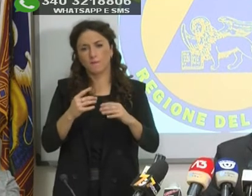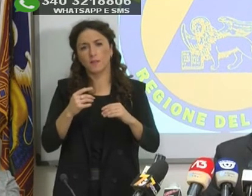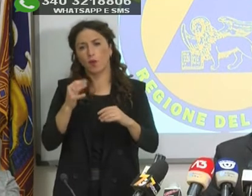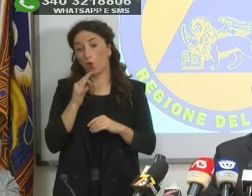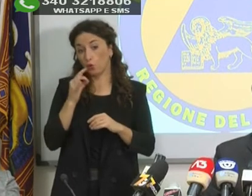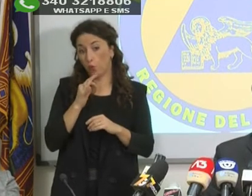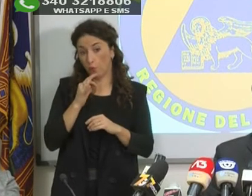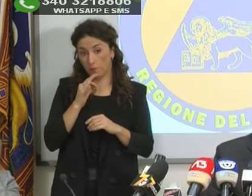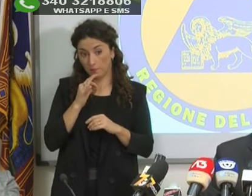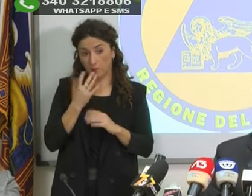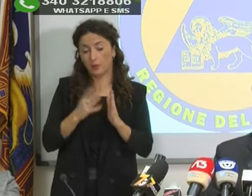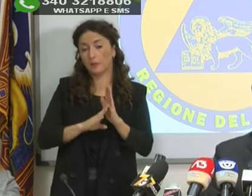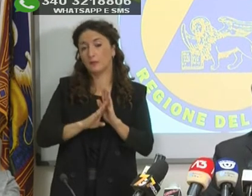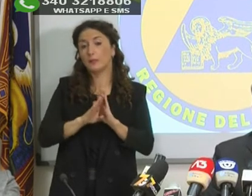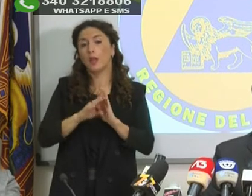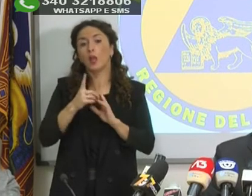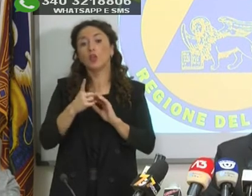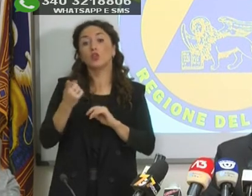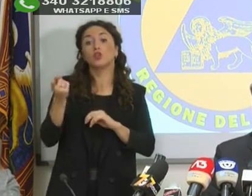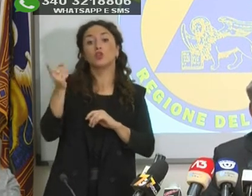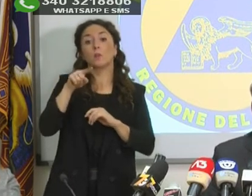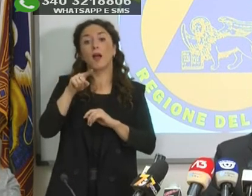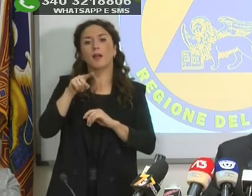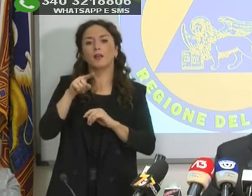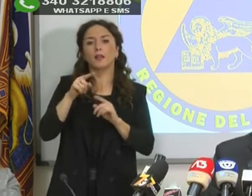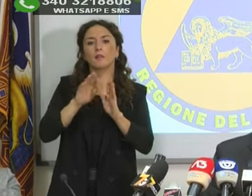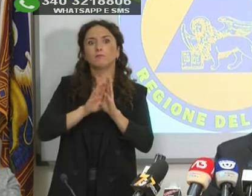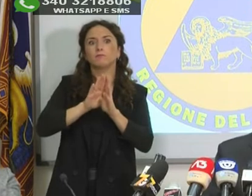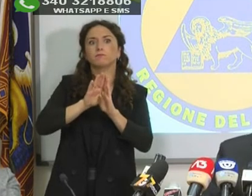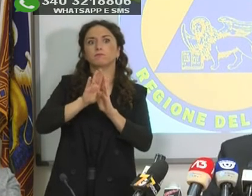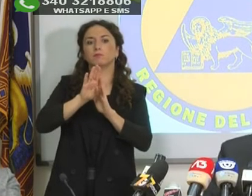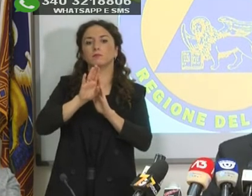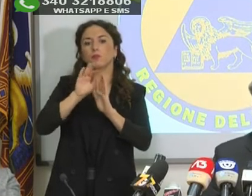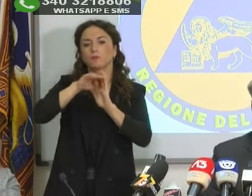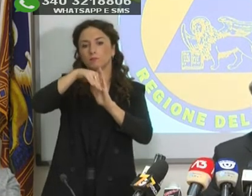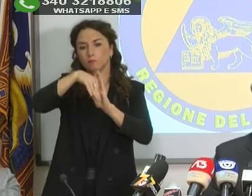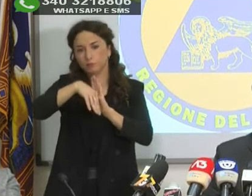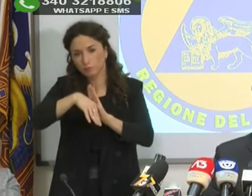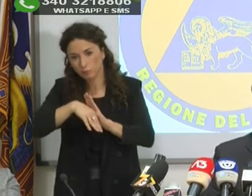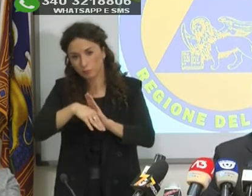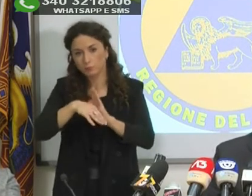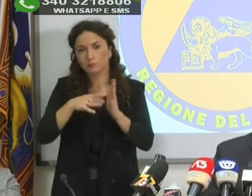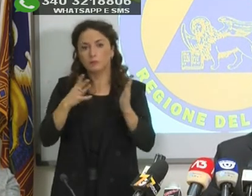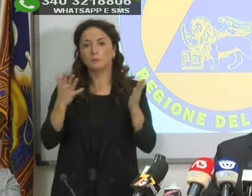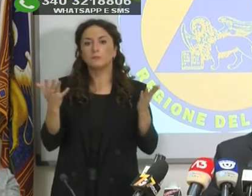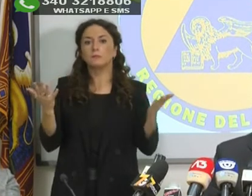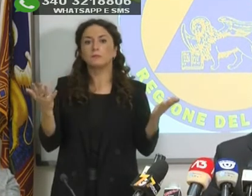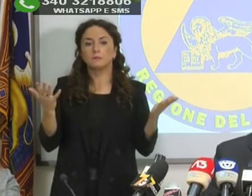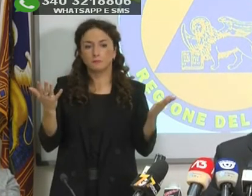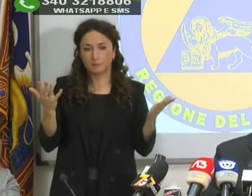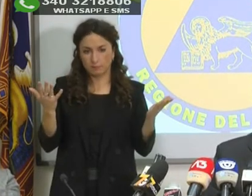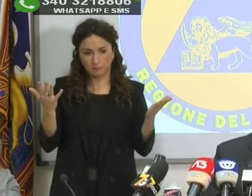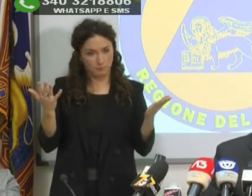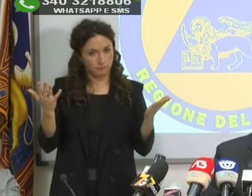di ottobre ha cambiato pendenza, se domani cambiasse pendenza in più o in meno, quindi con un rallentamento, con un incremento,